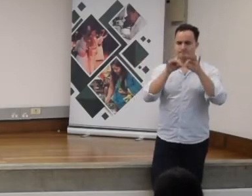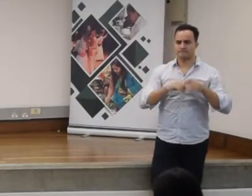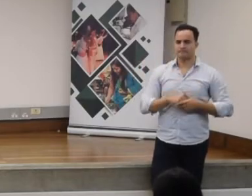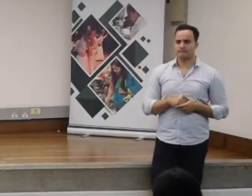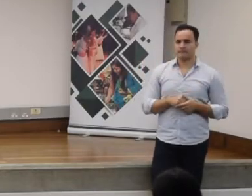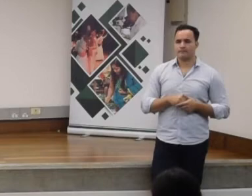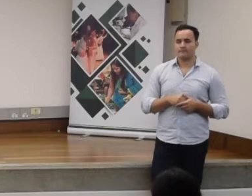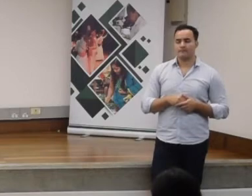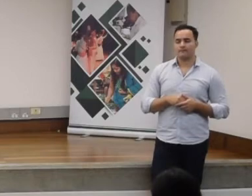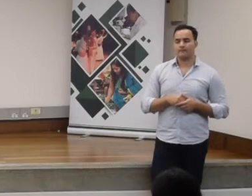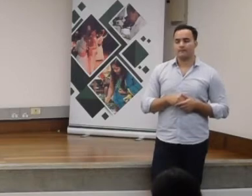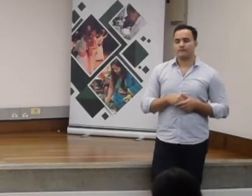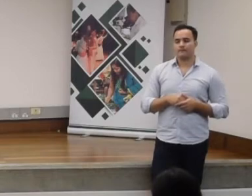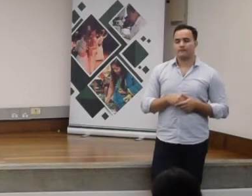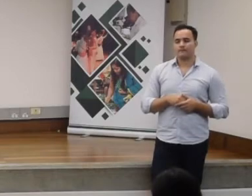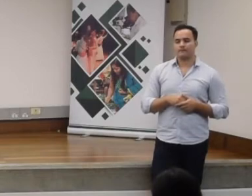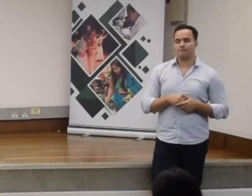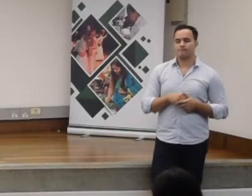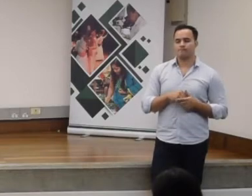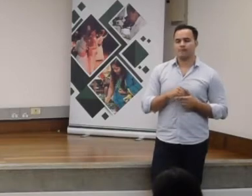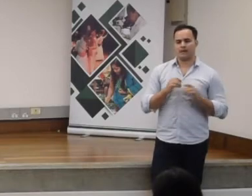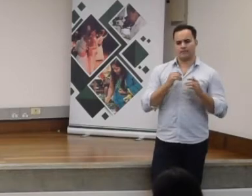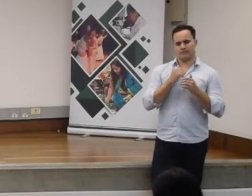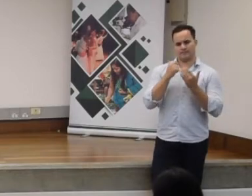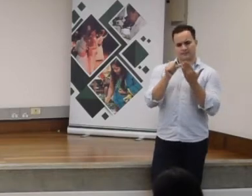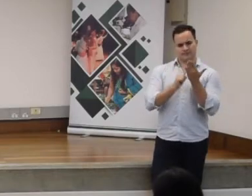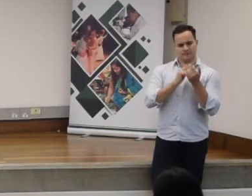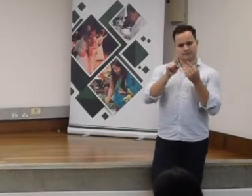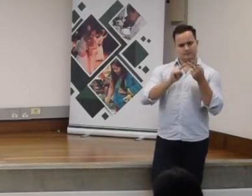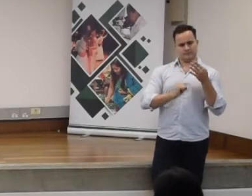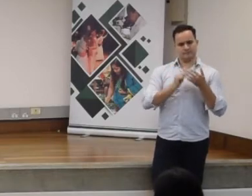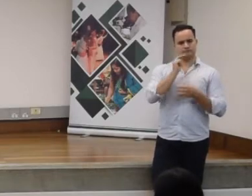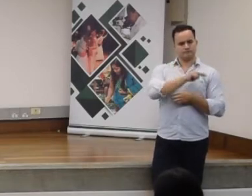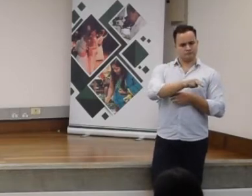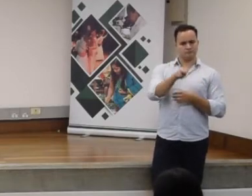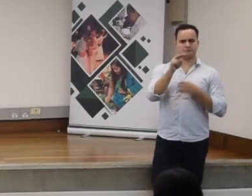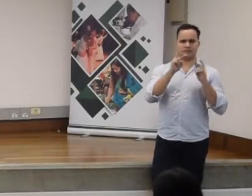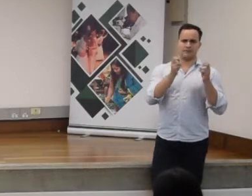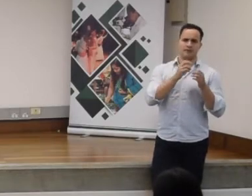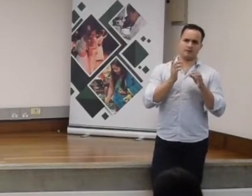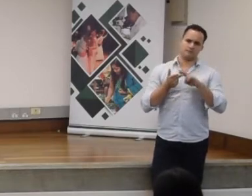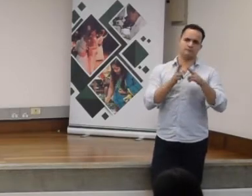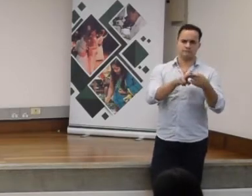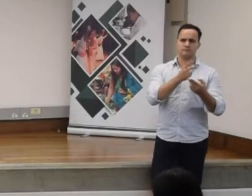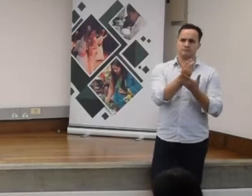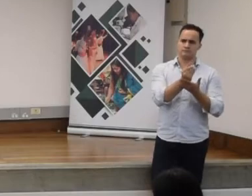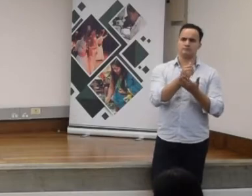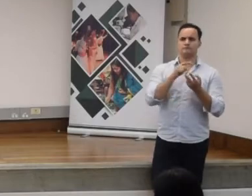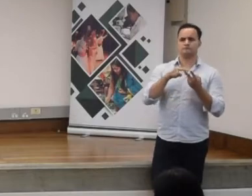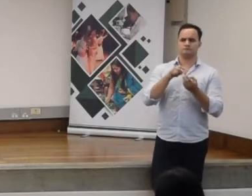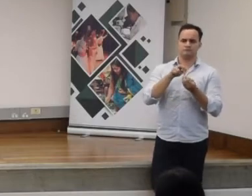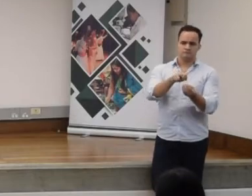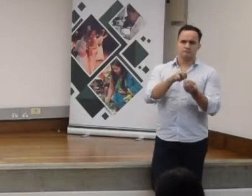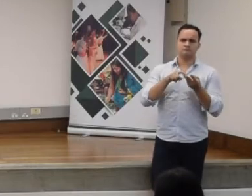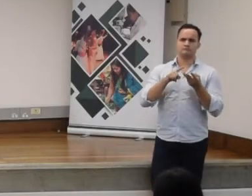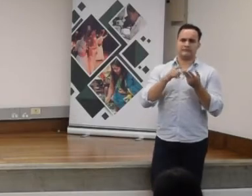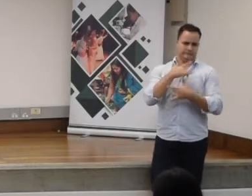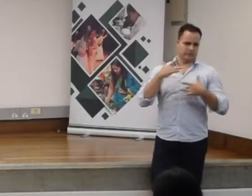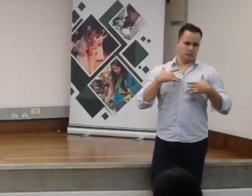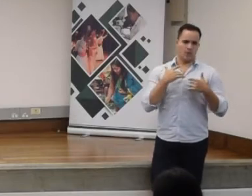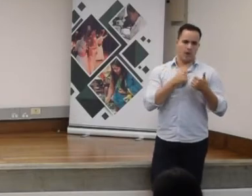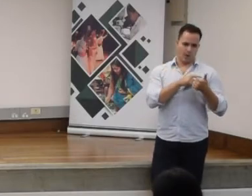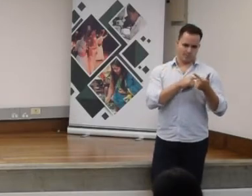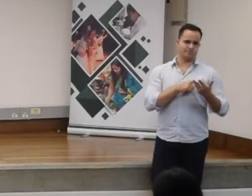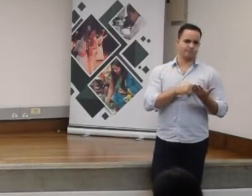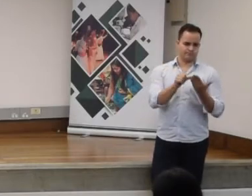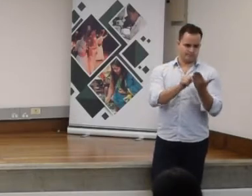digamos, enfocados a lo económico, al transporte, alimentación, salud, pero no se puede olvidar lo